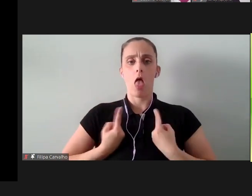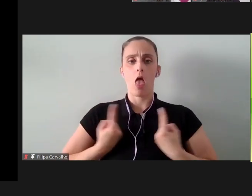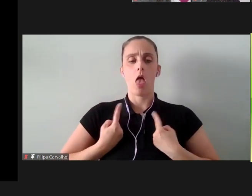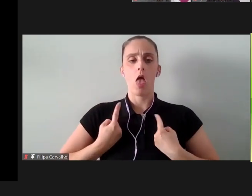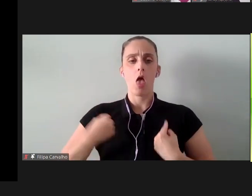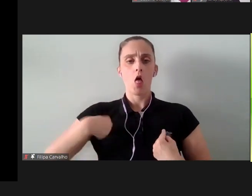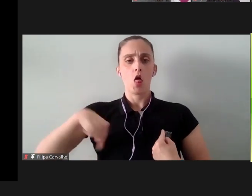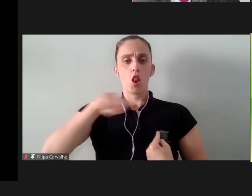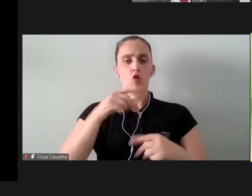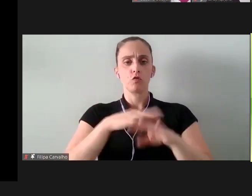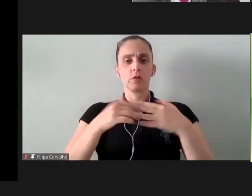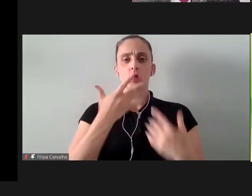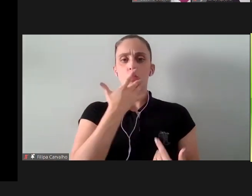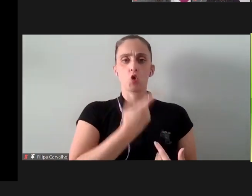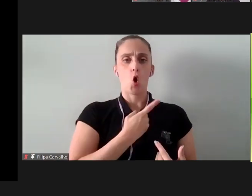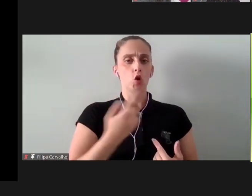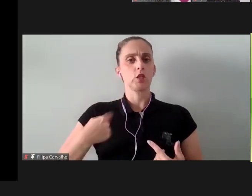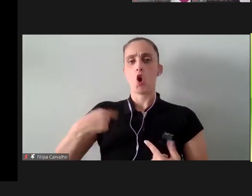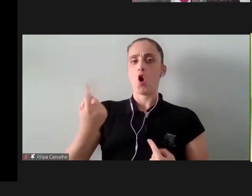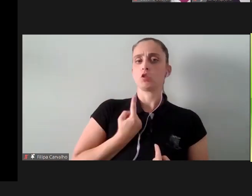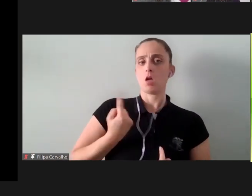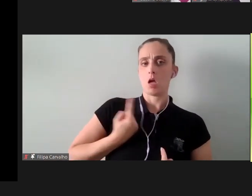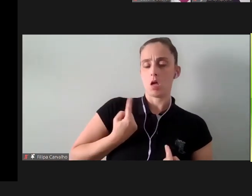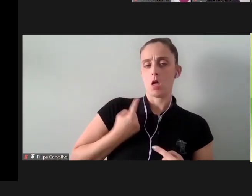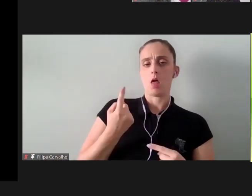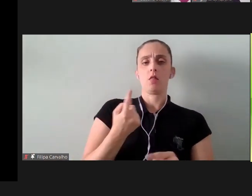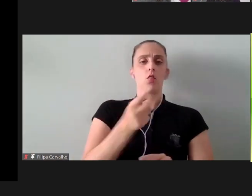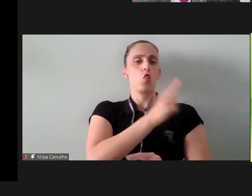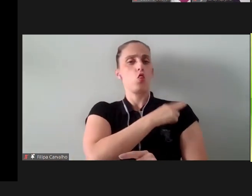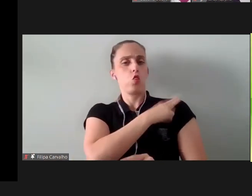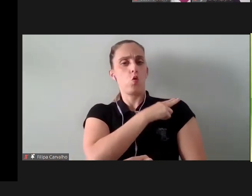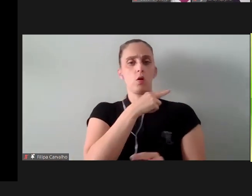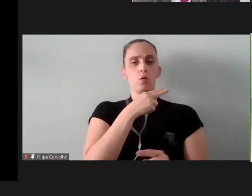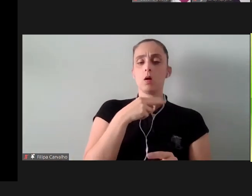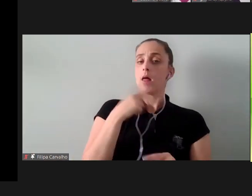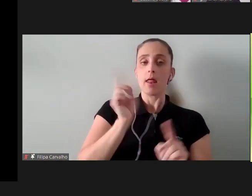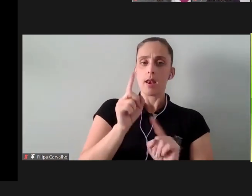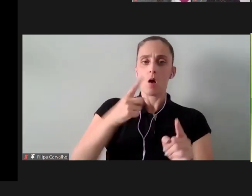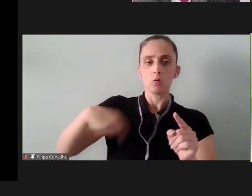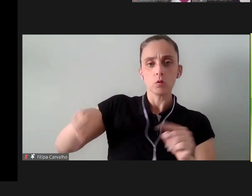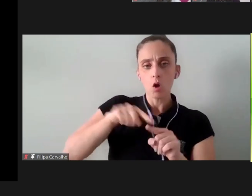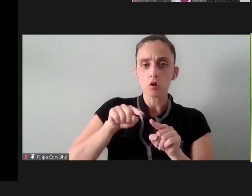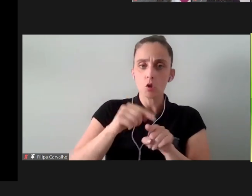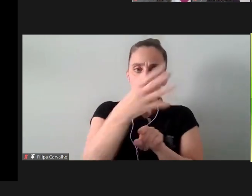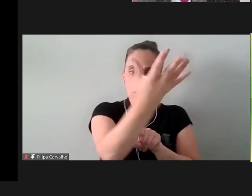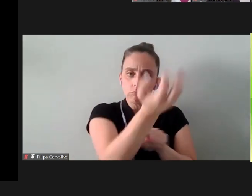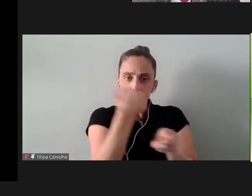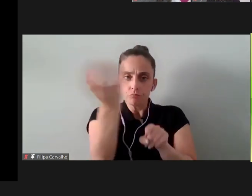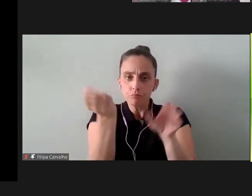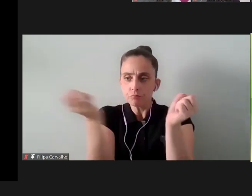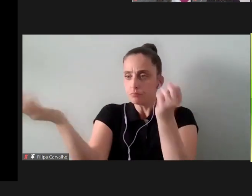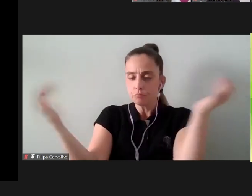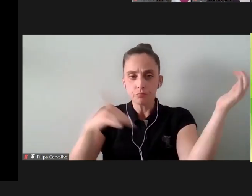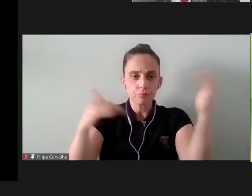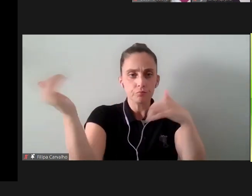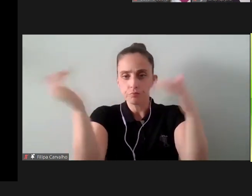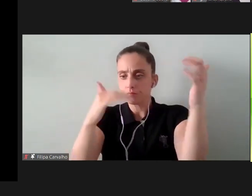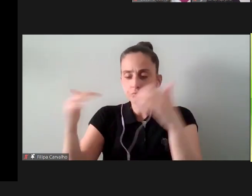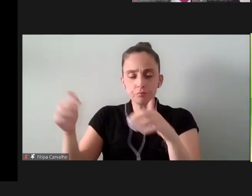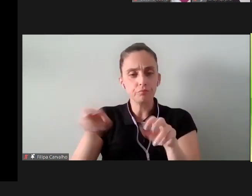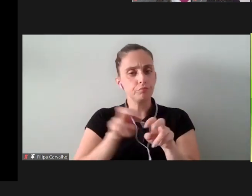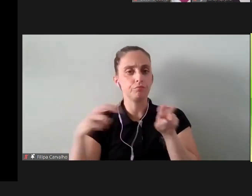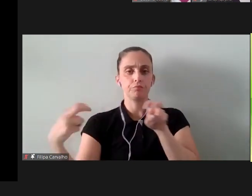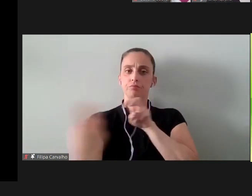donos do negócio, não nos posicionamos como os donos do processo, nós posicionamos como a plataforma onde todos se sentam e constroem. E o que